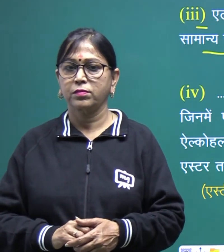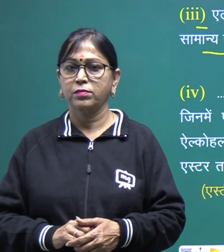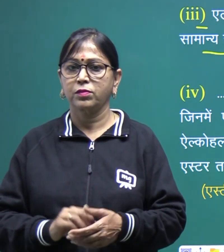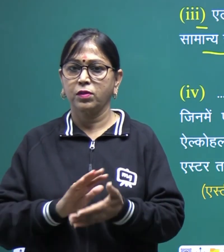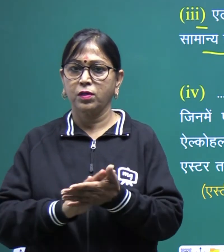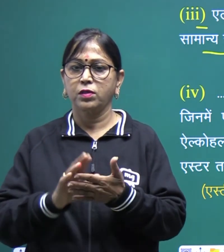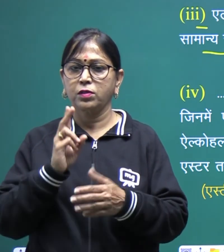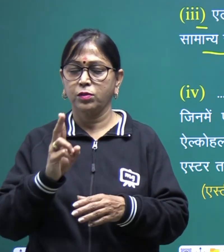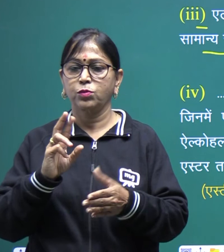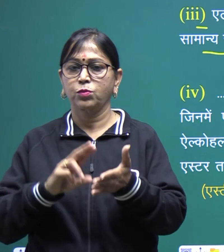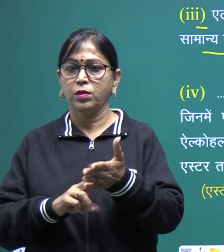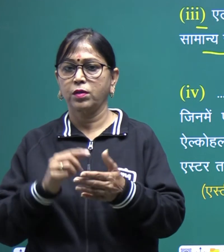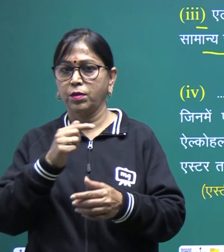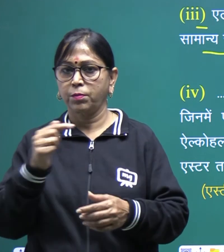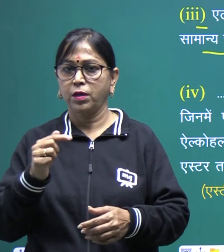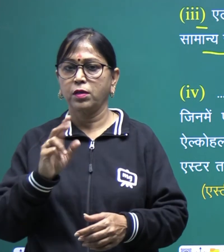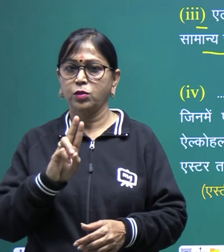CnH2n-2।